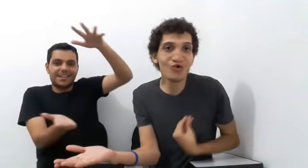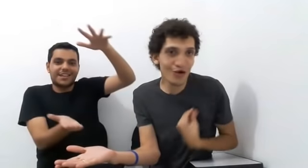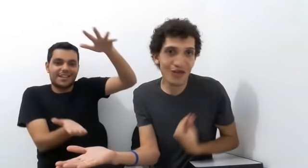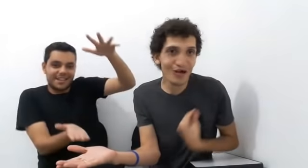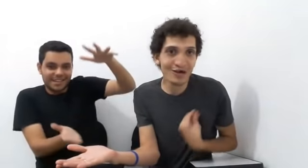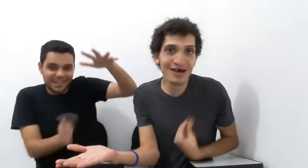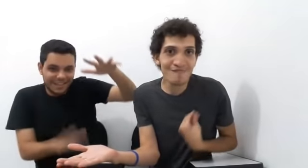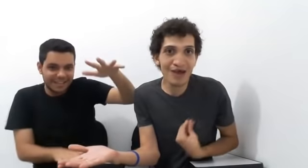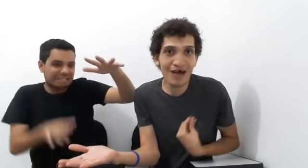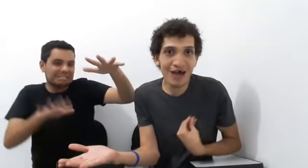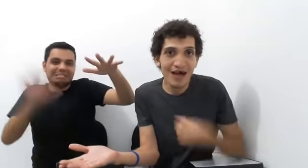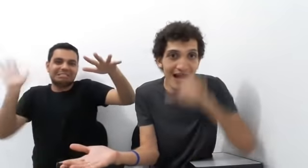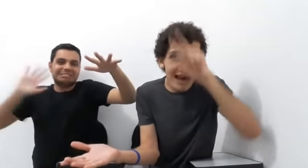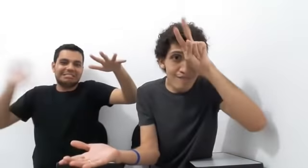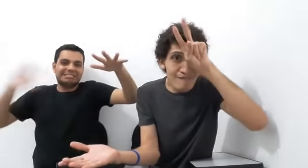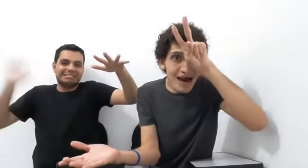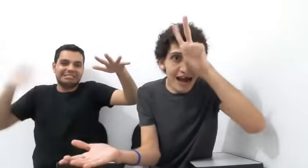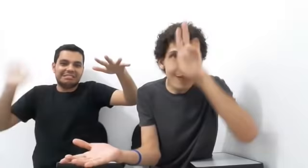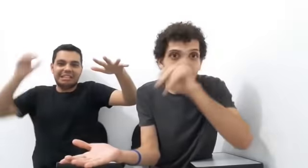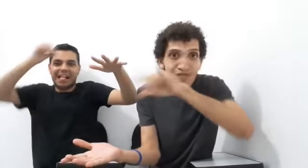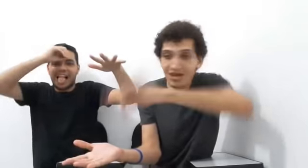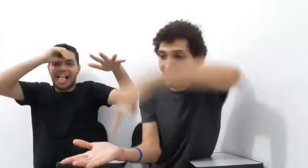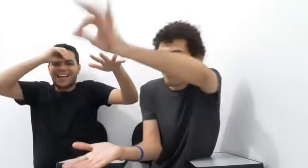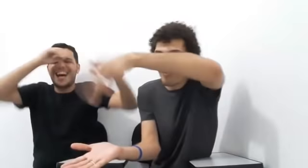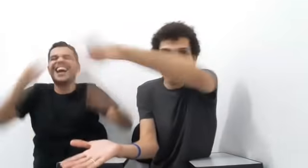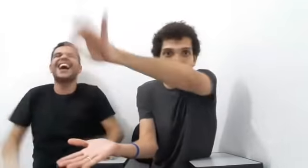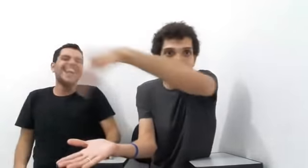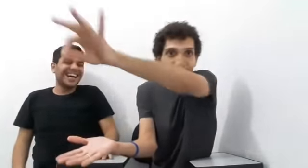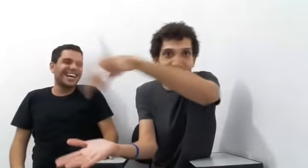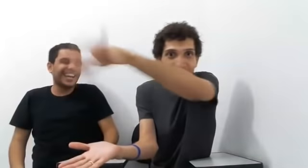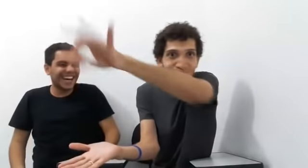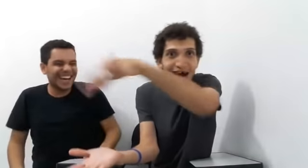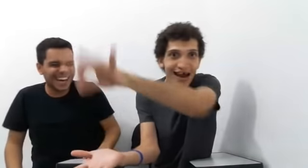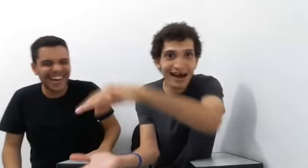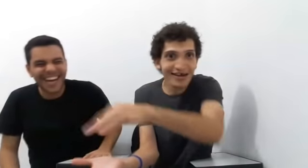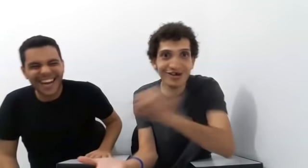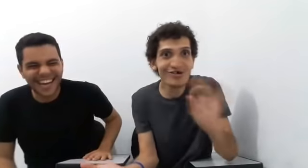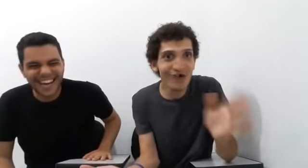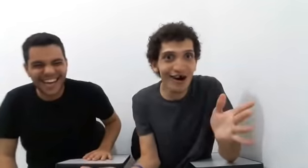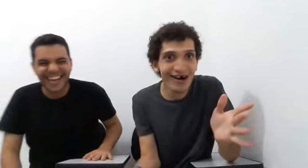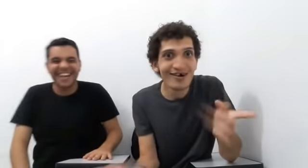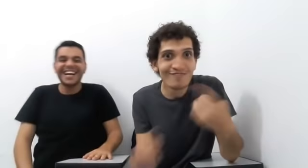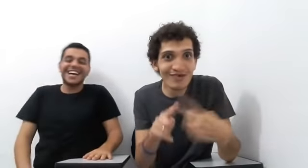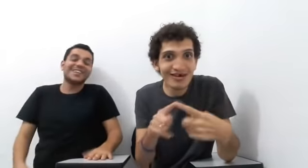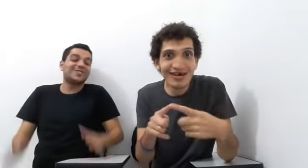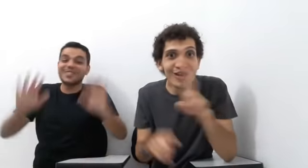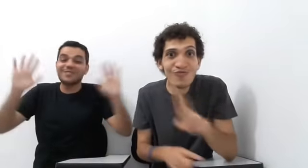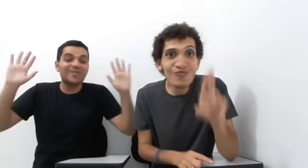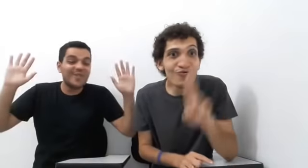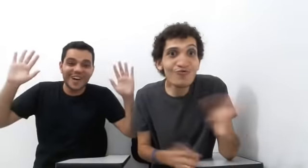funciona, não serve pra nada. É pra barata comer, né? Tirar barata, só. Porque Só se for. não